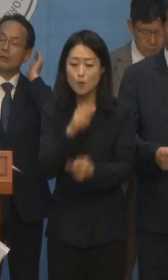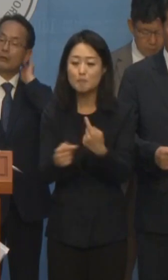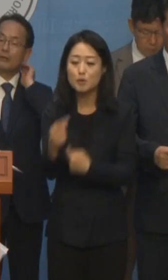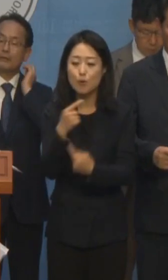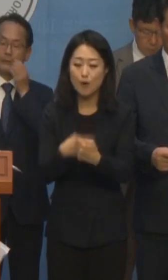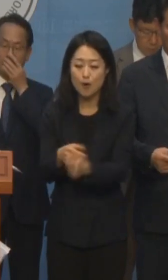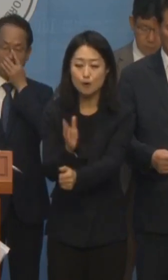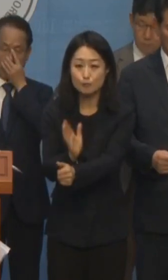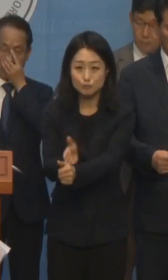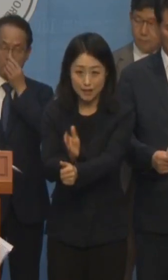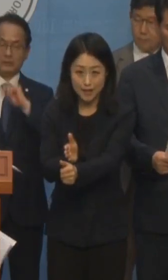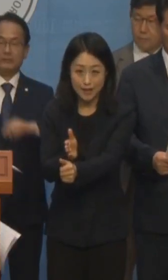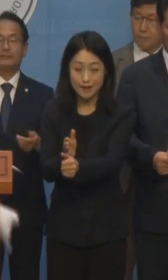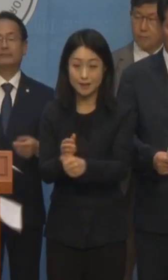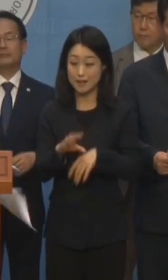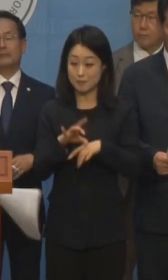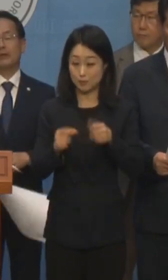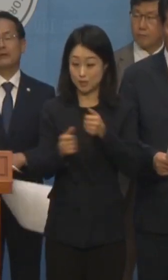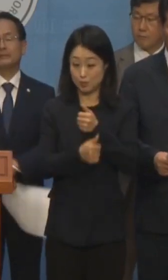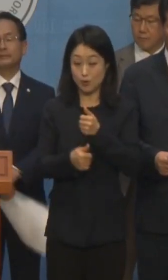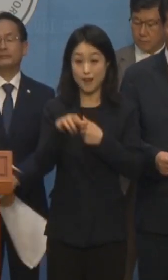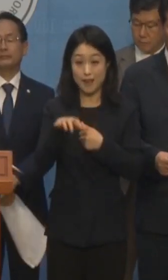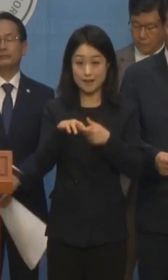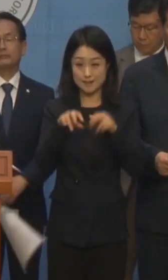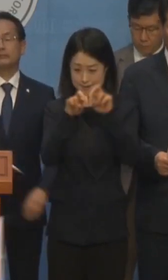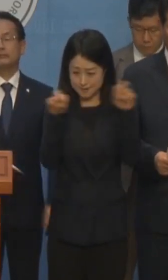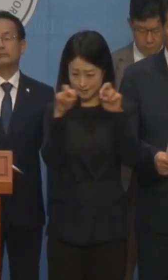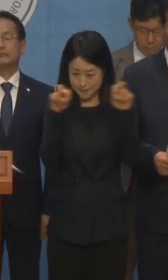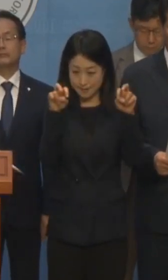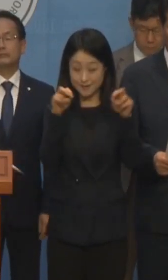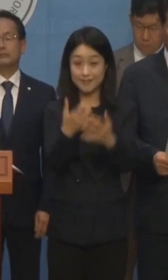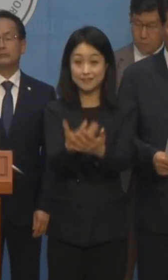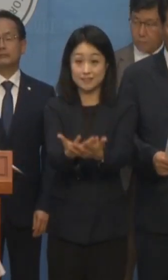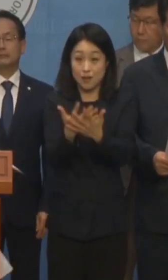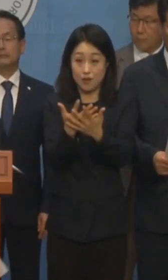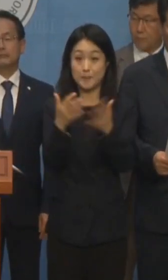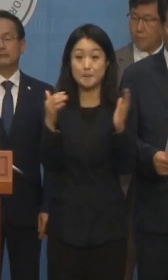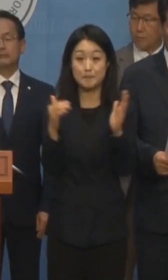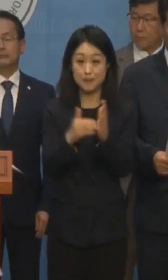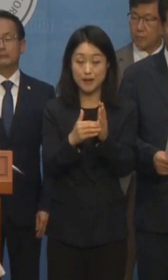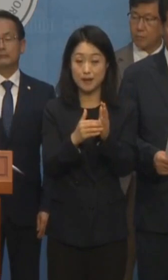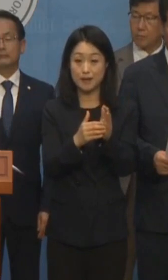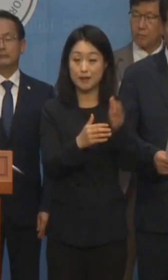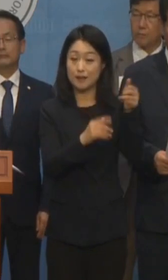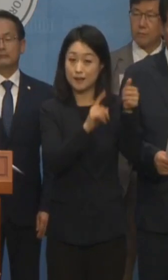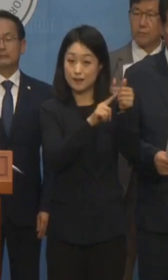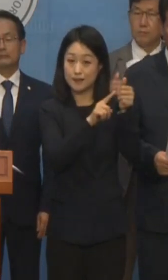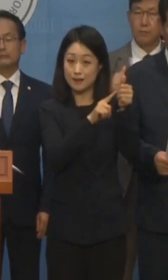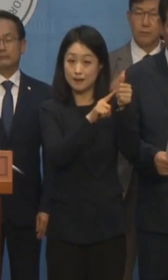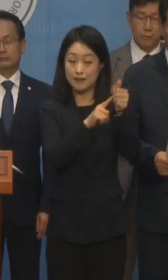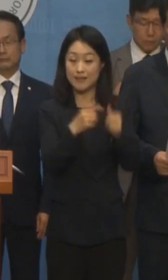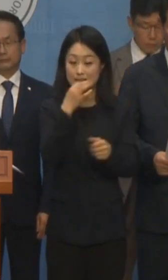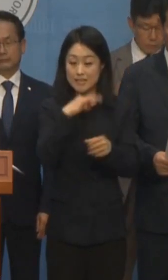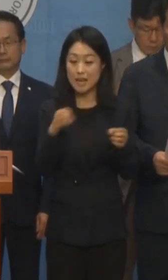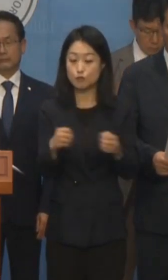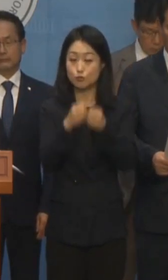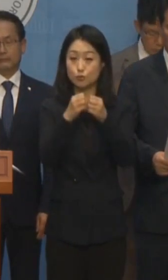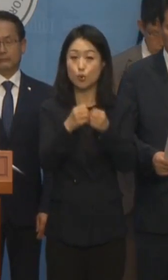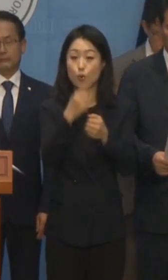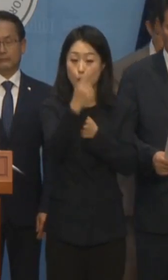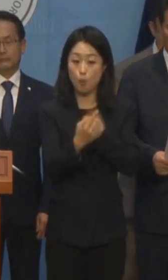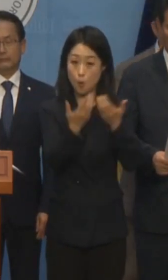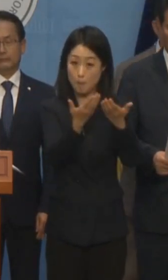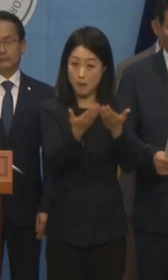2일 열린 과방위 현안 질의에서 낱낱이 드러난 바 있다. 류일임 방심위원장이 이해충돌 문제를